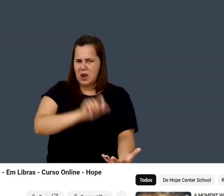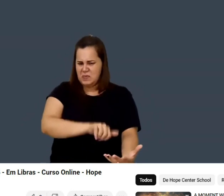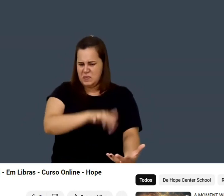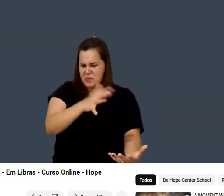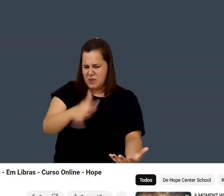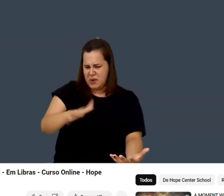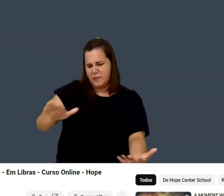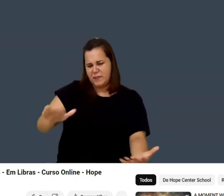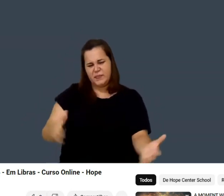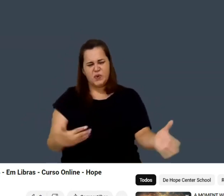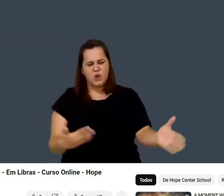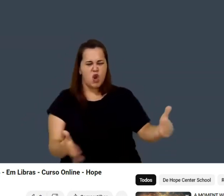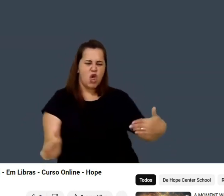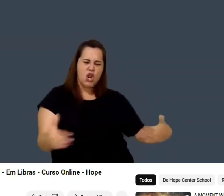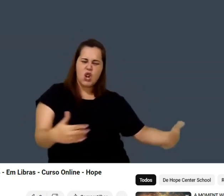criou